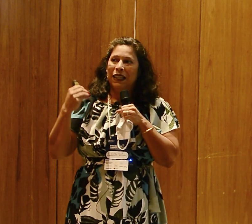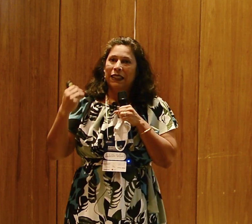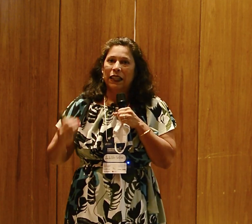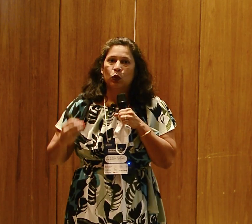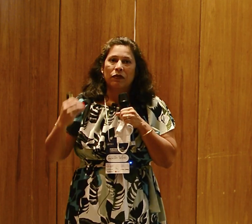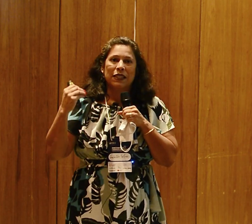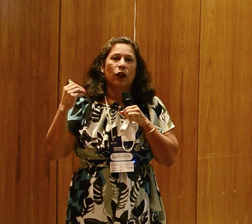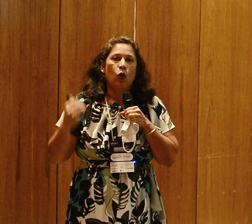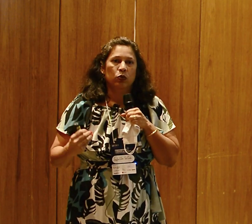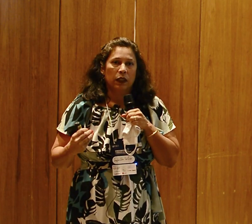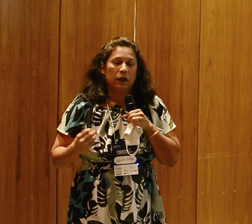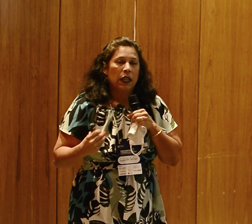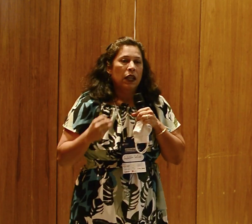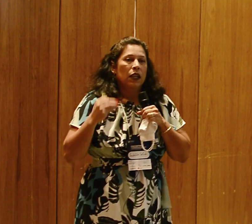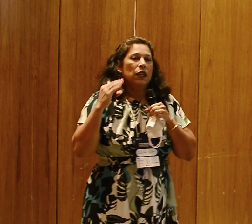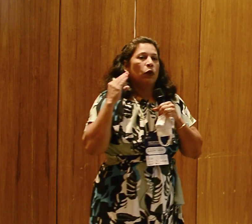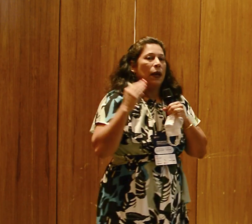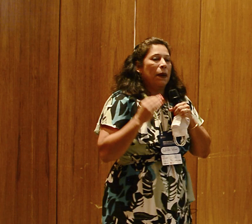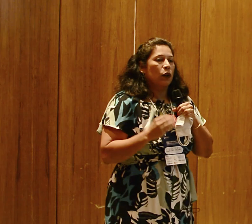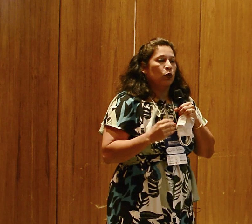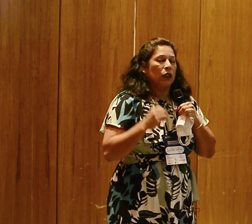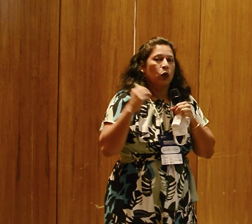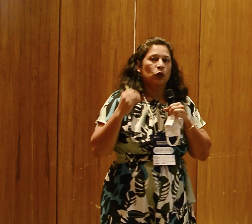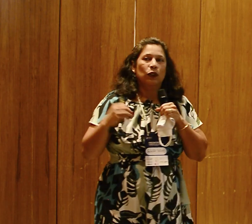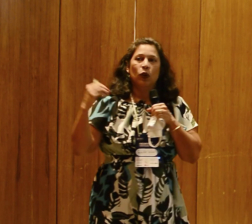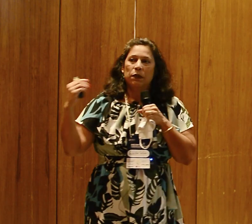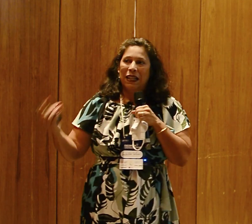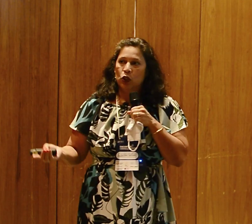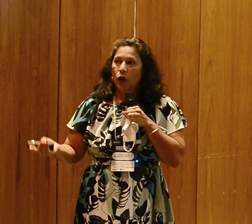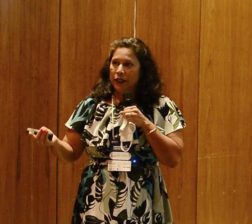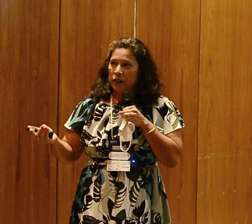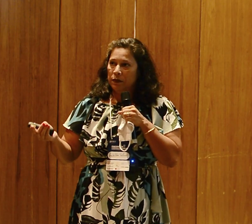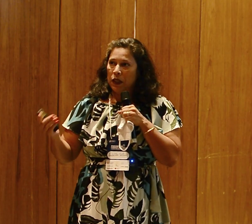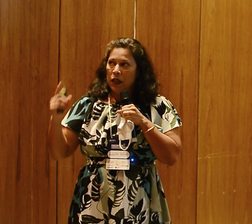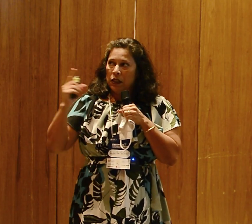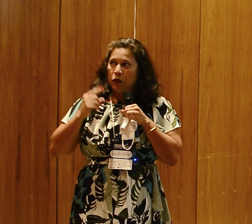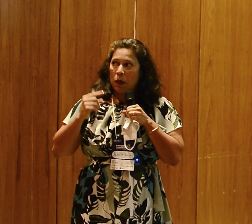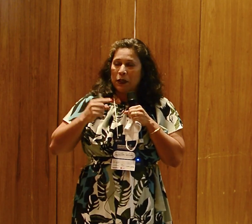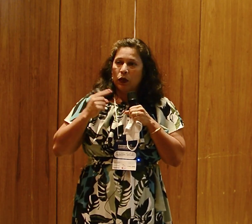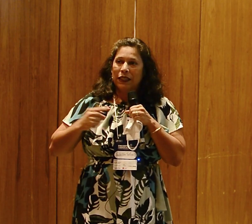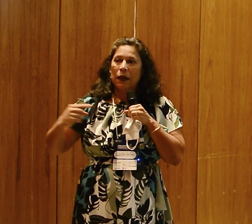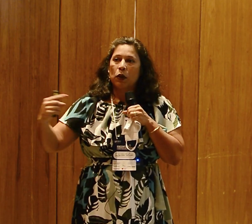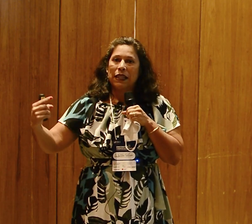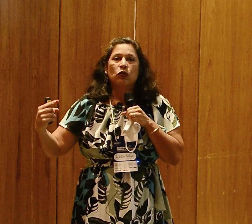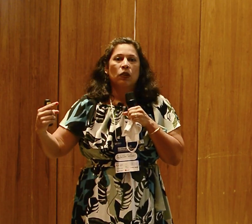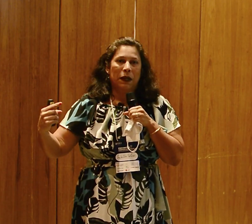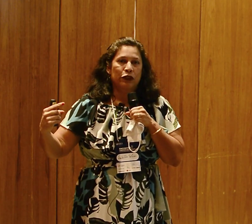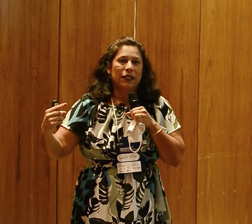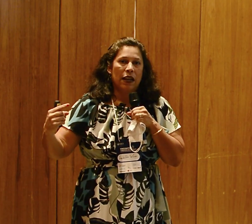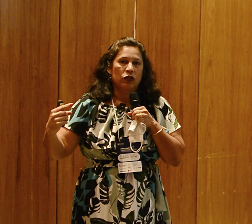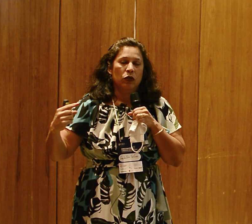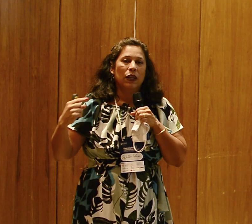está aprendendo a fazer conta e alguém pergunta quanto é 2 mais 2, se for uma pessoa que está em processo